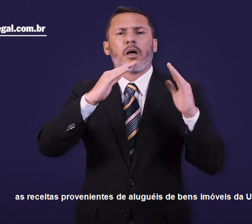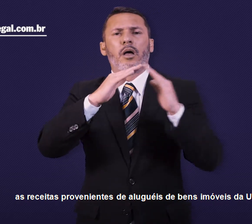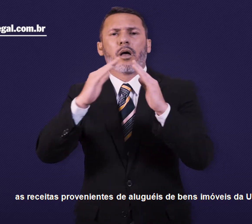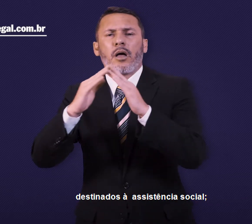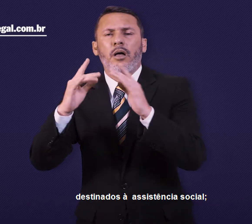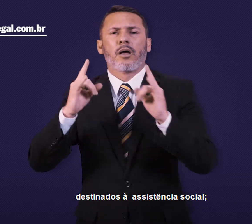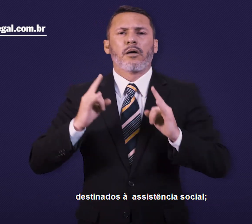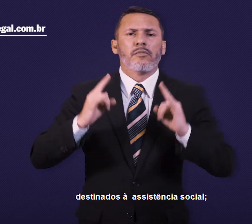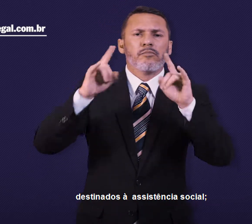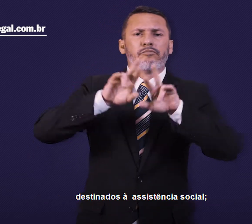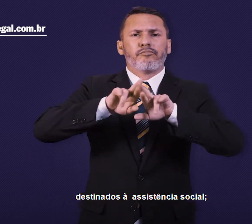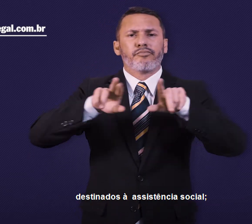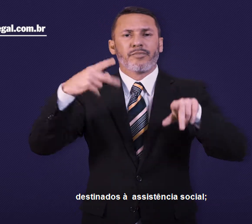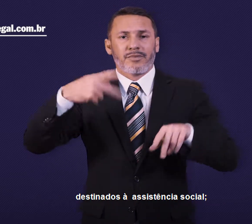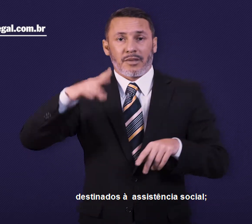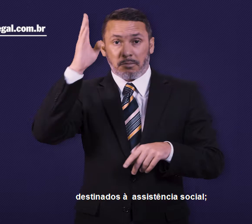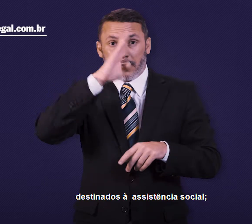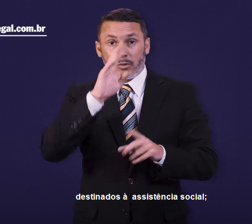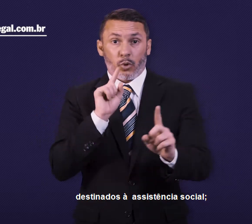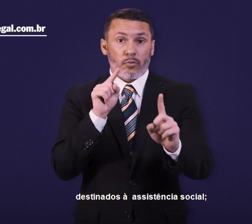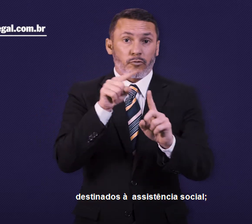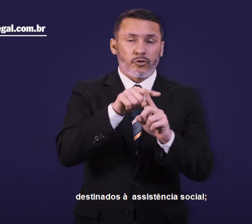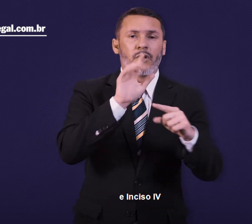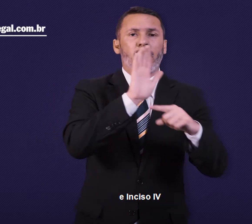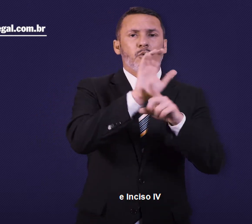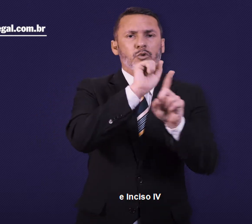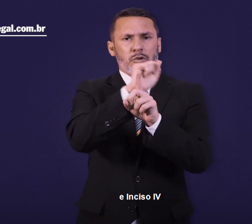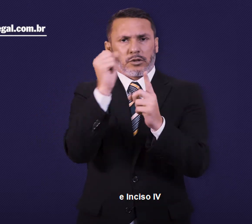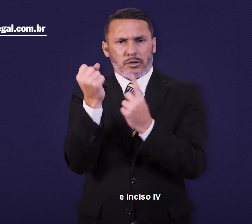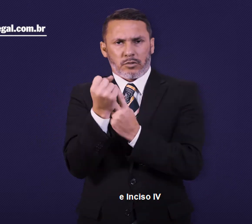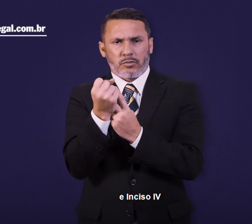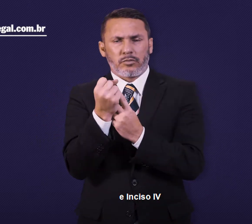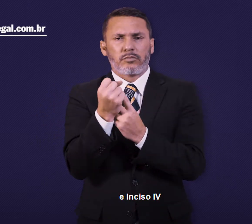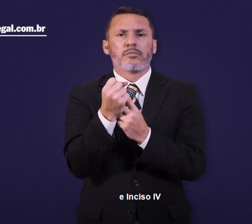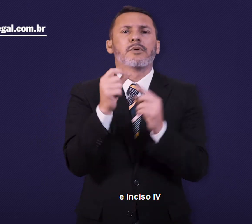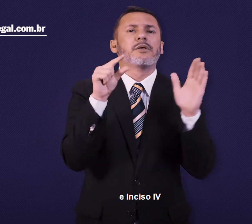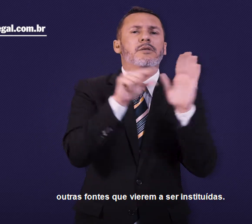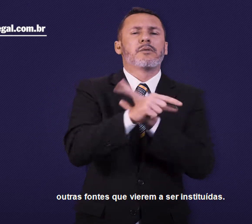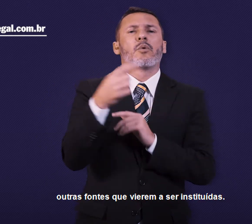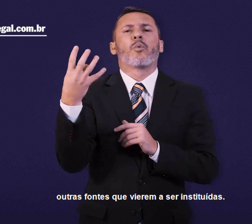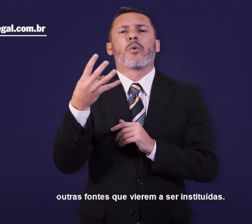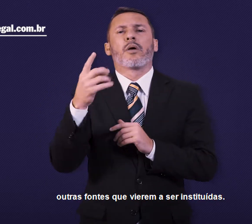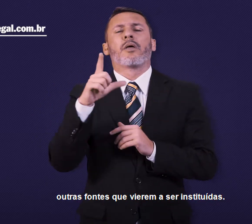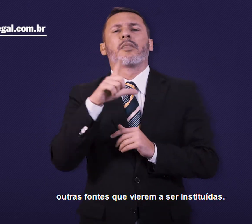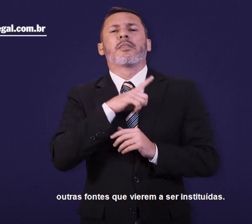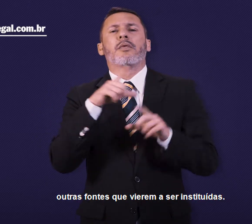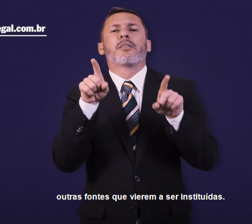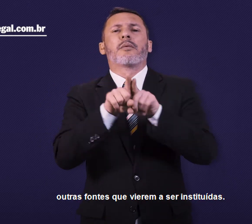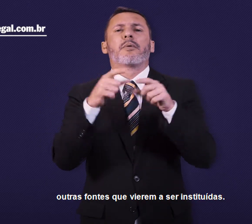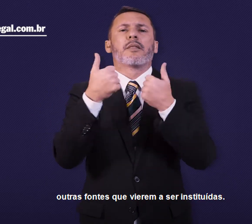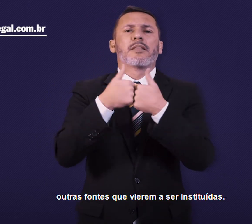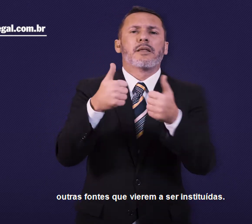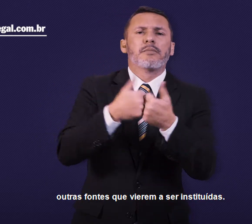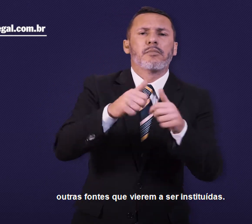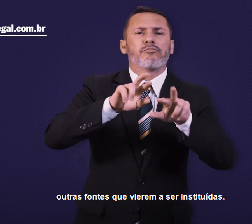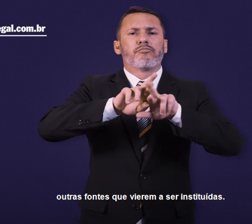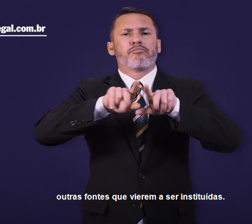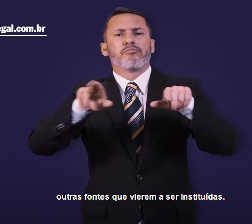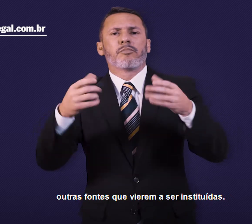União destinados à assistência social. E, inciso 4, outras fontes que vierem a ser